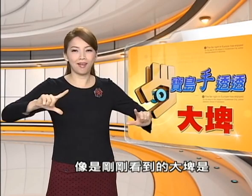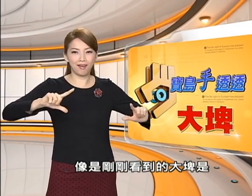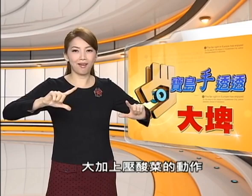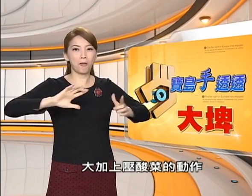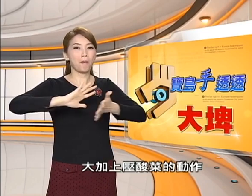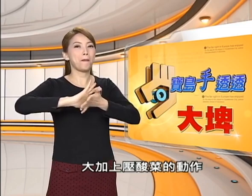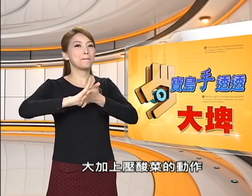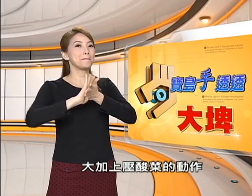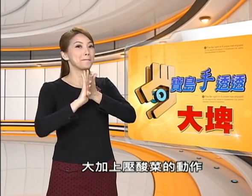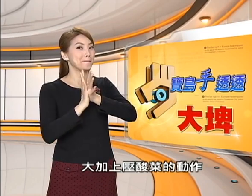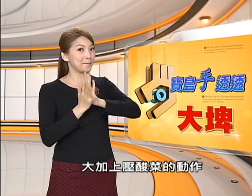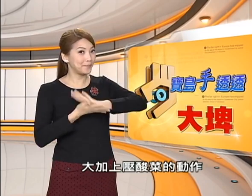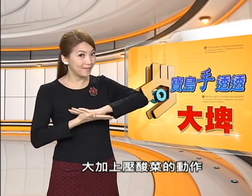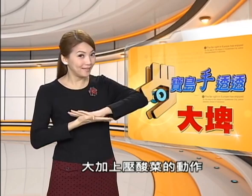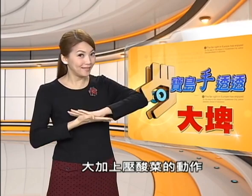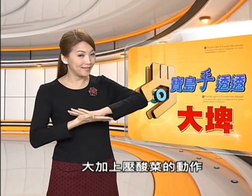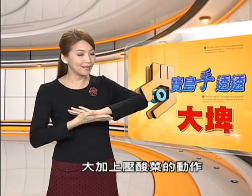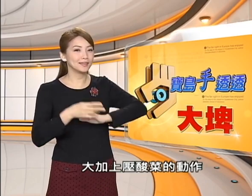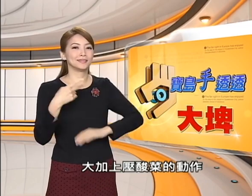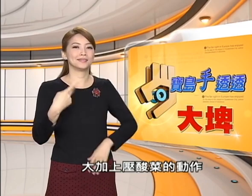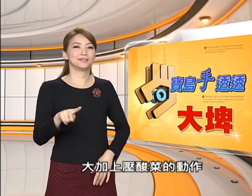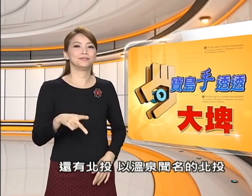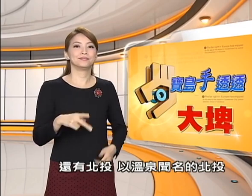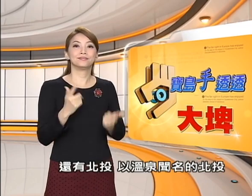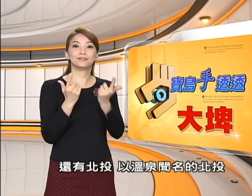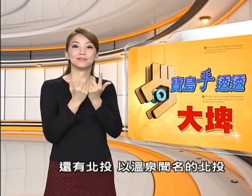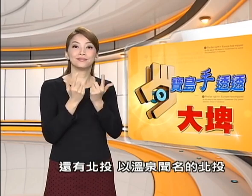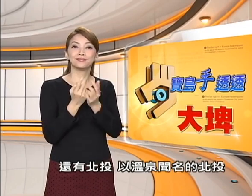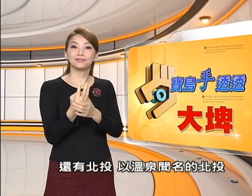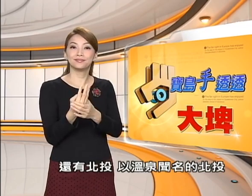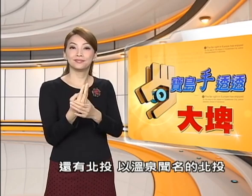大加上压酸菜的动作，还有北